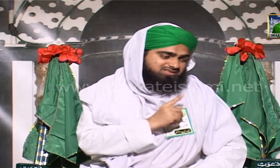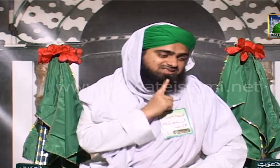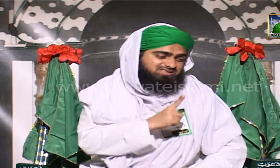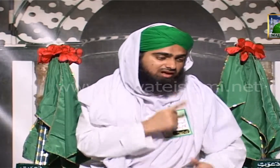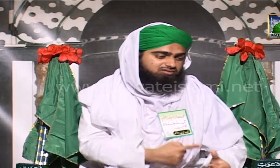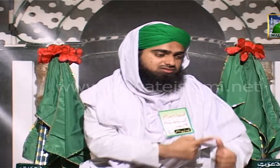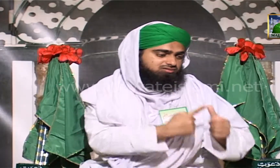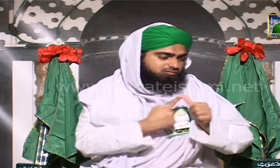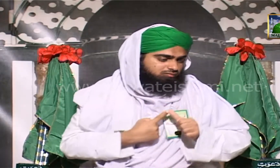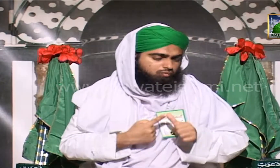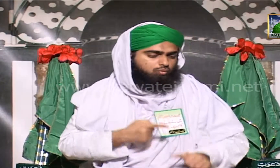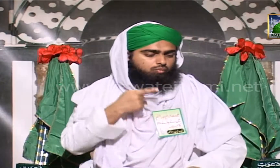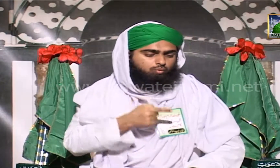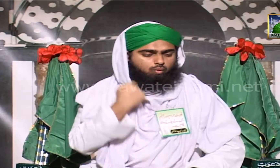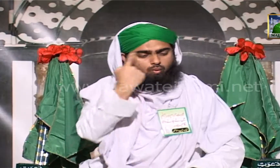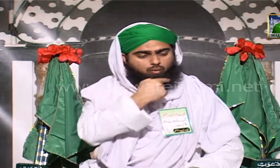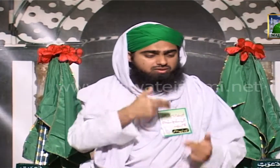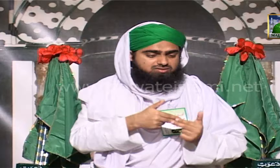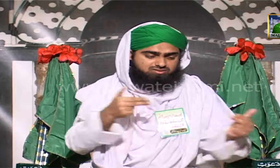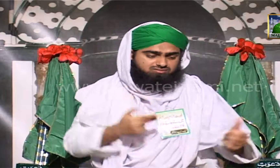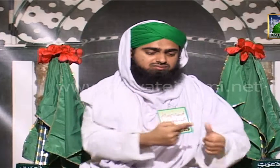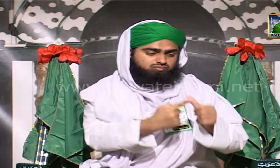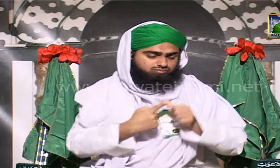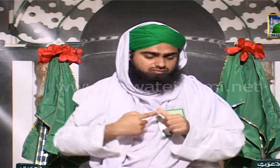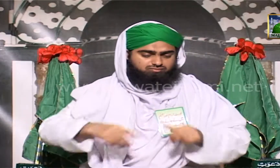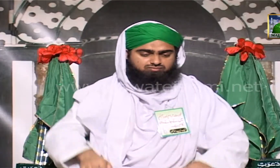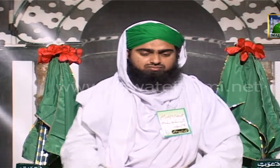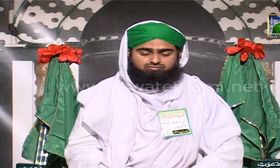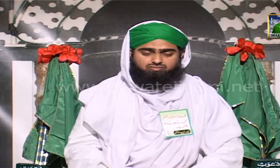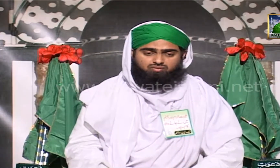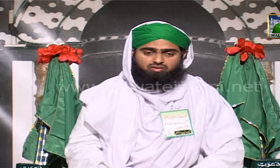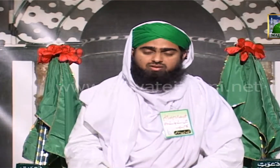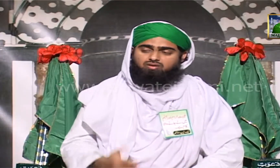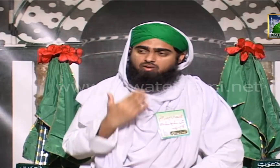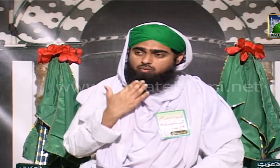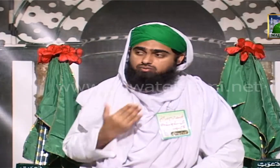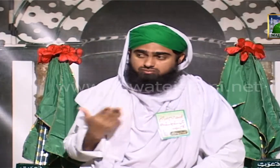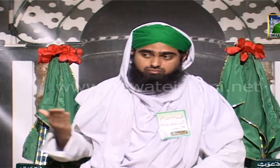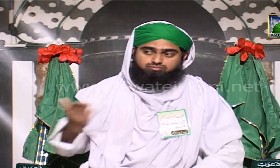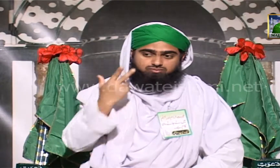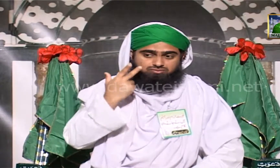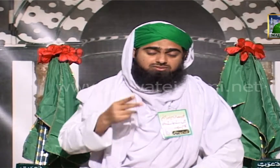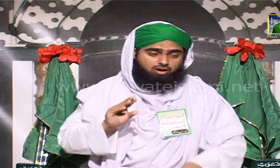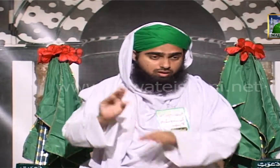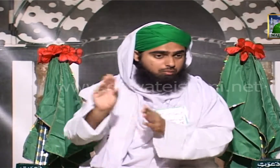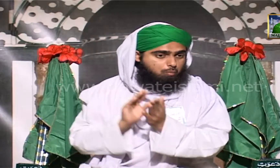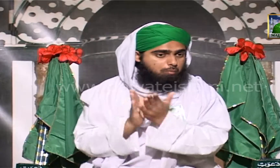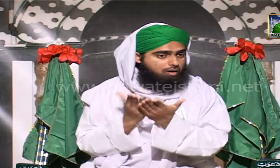سچ سچ بتا قصہ کیا. تو آپ کو حیرت ہوگی, یہ بخاری شریف اور سیاستہ کی حدیث